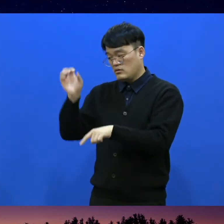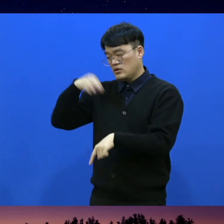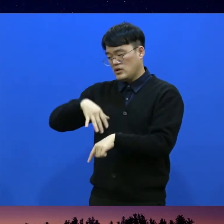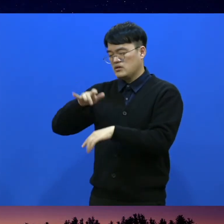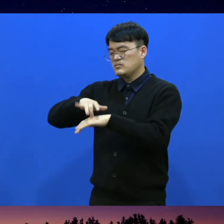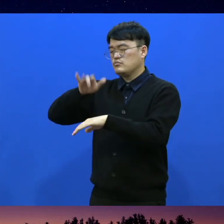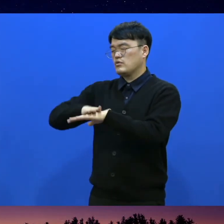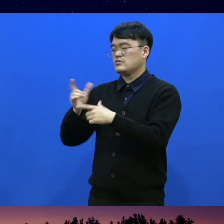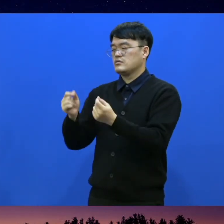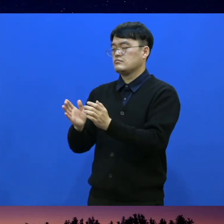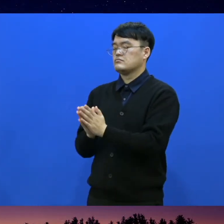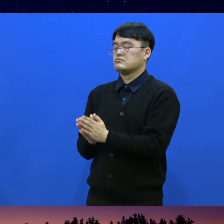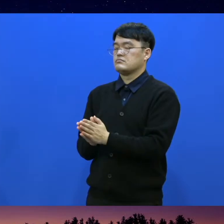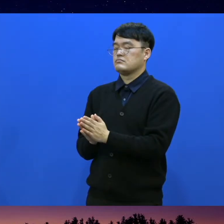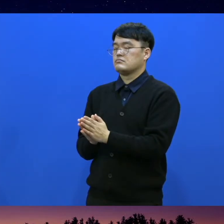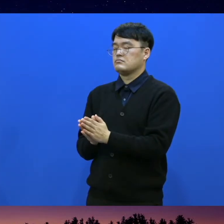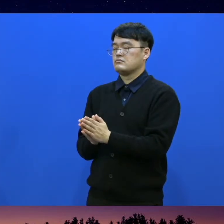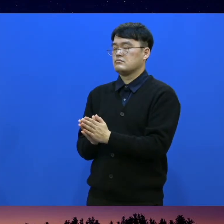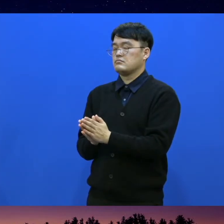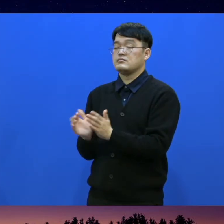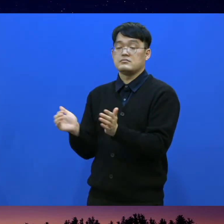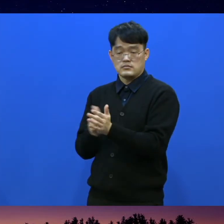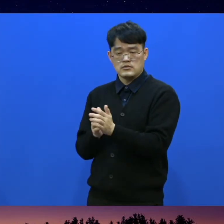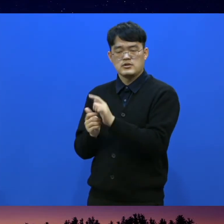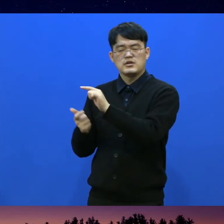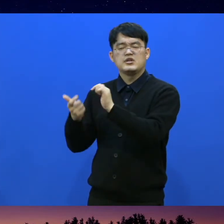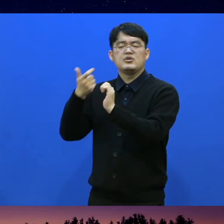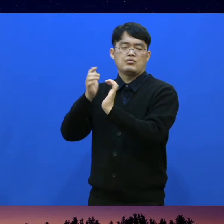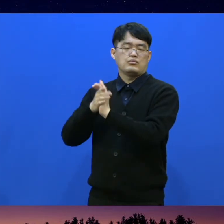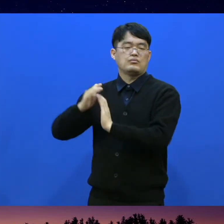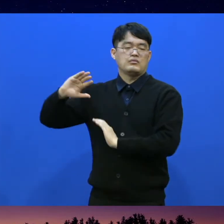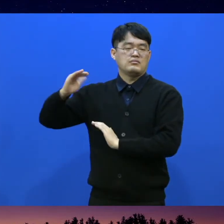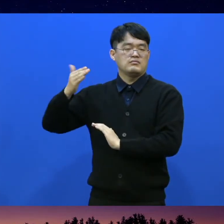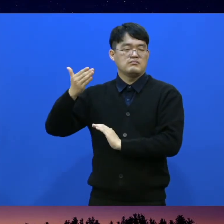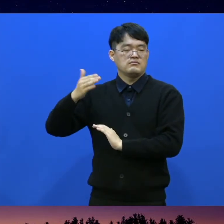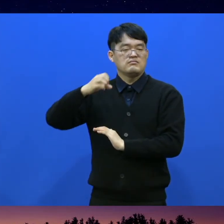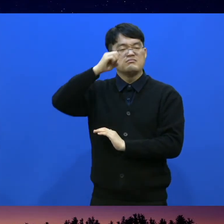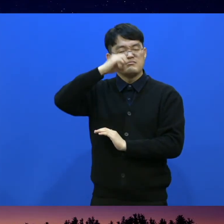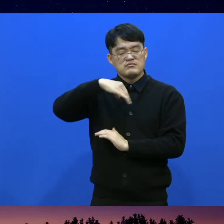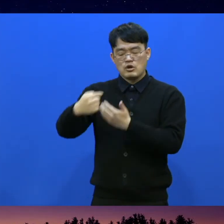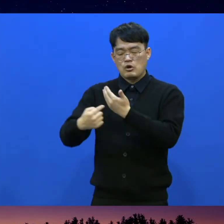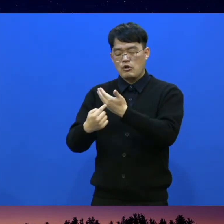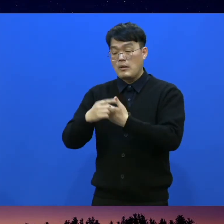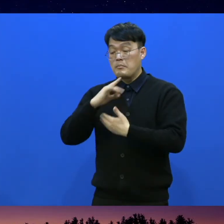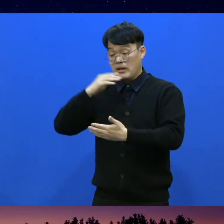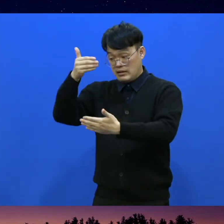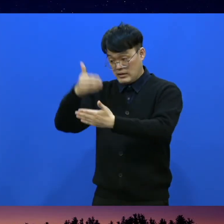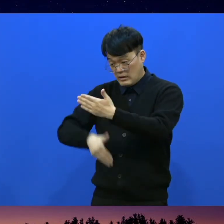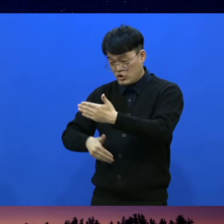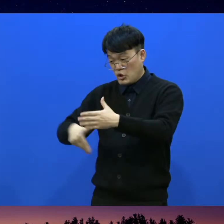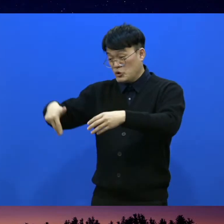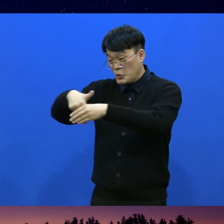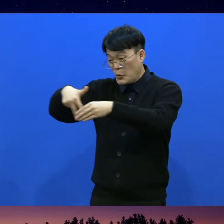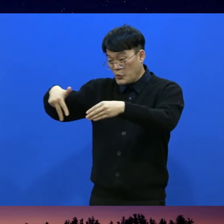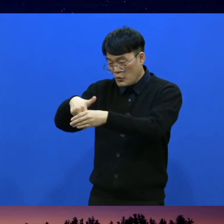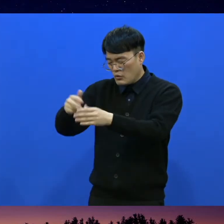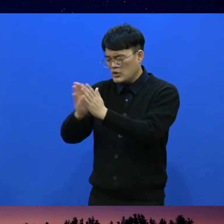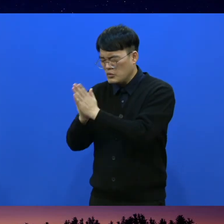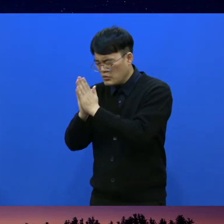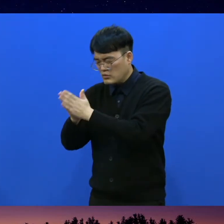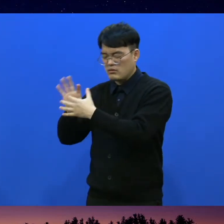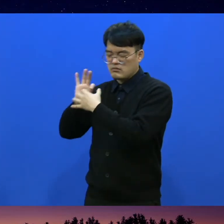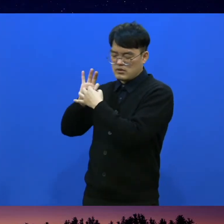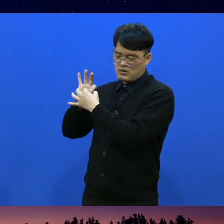기도를 통해서 구체적인 체험이 없기 때문에 종교적 관습으로서, 의식으로서만 기도가 있기 때문에 그 기도는 지속될 수가